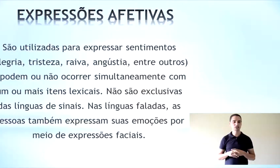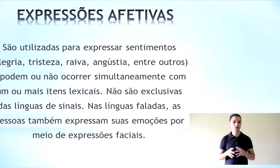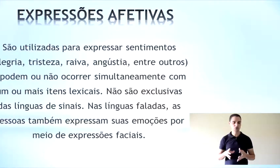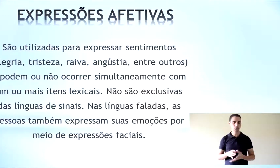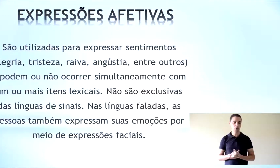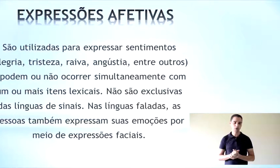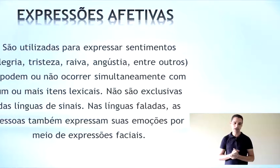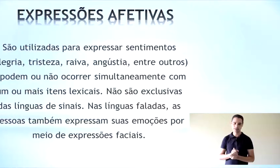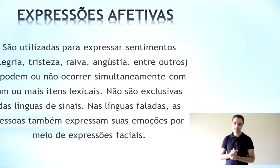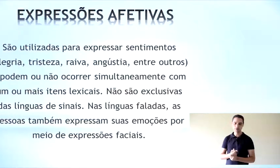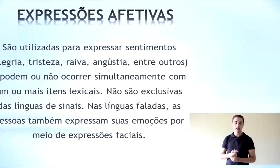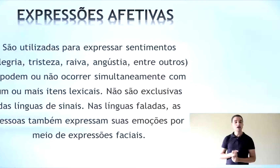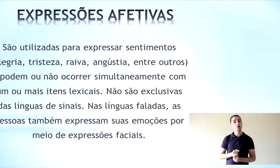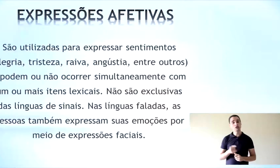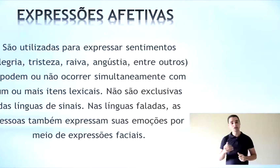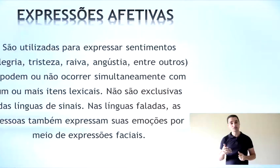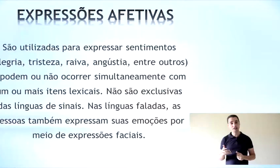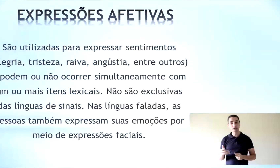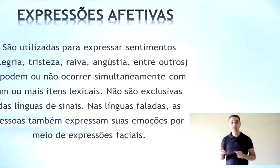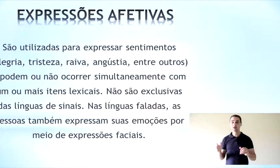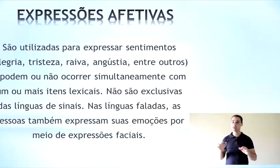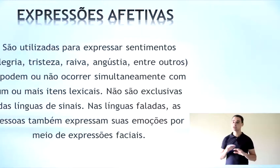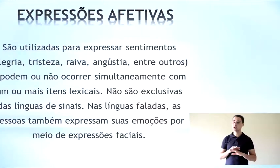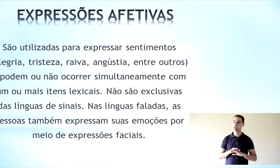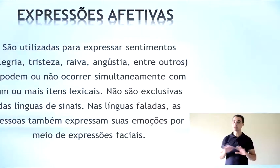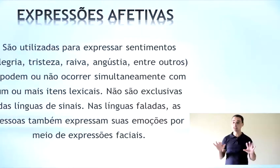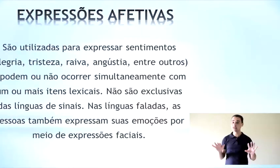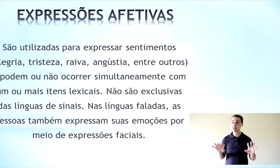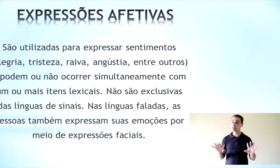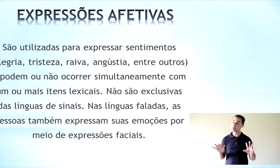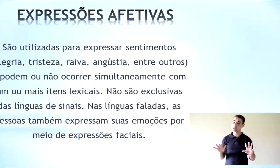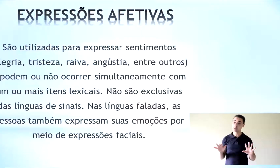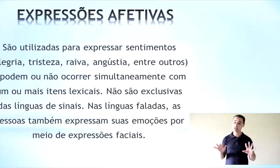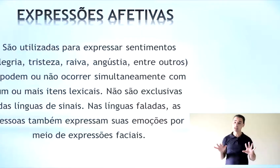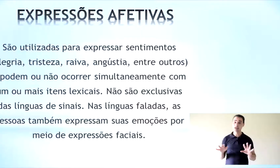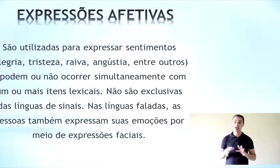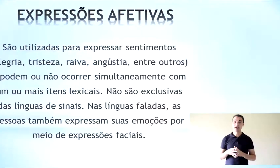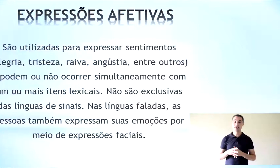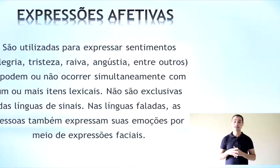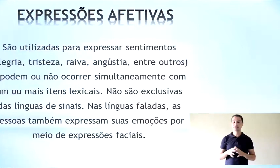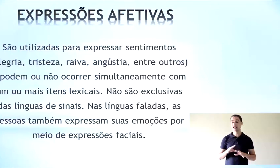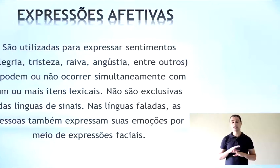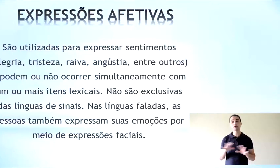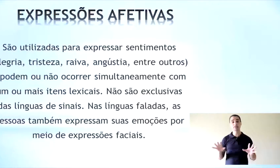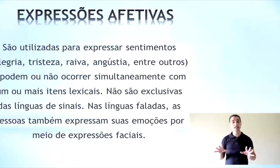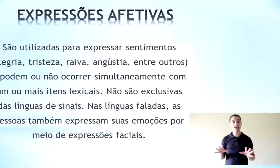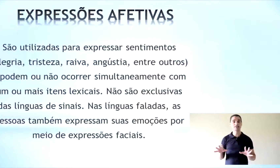expressões corporais. Como a gente falou, ela não é só exclusiva das expressões da língua de sinais,